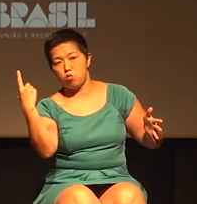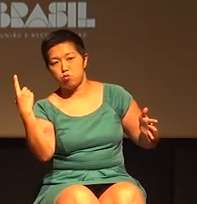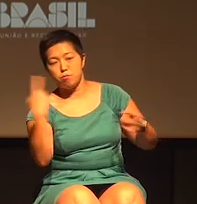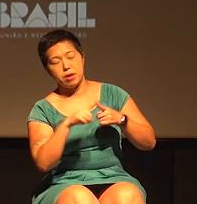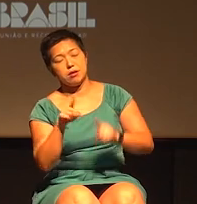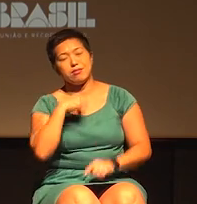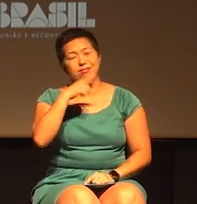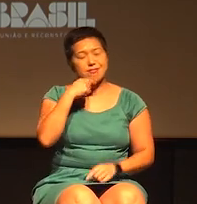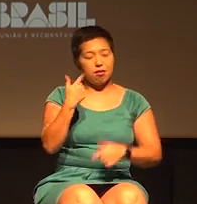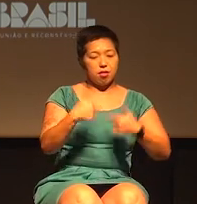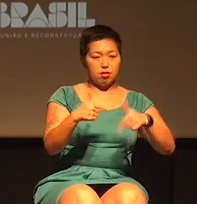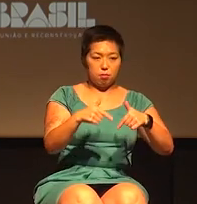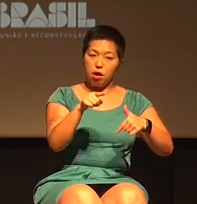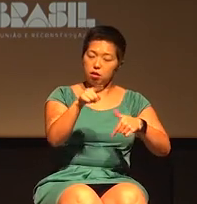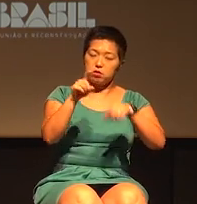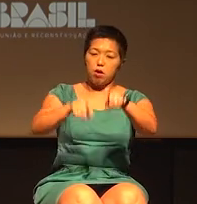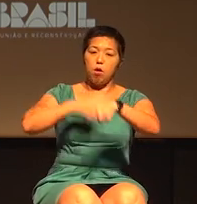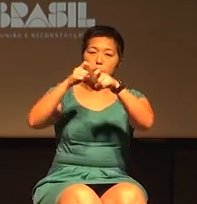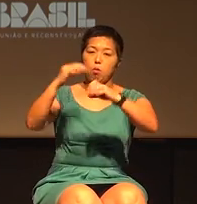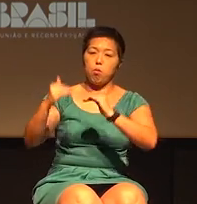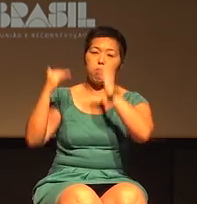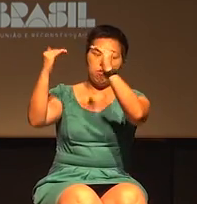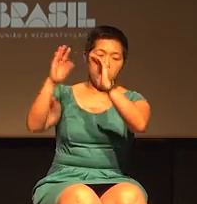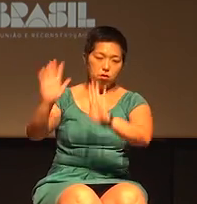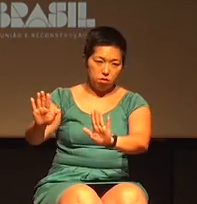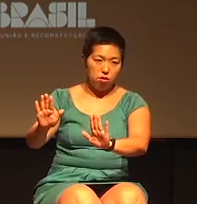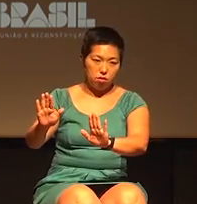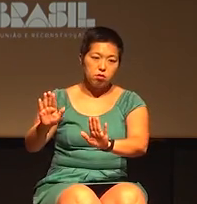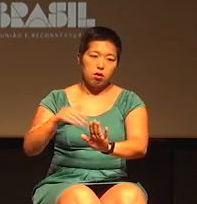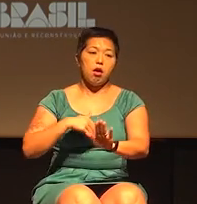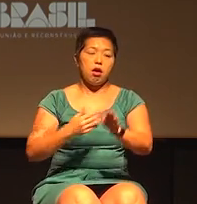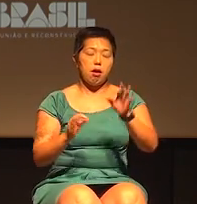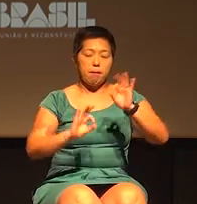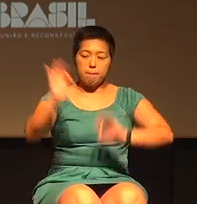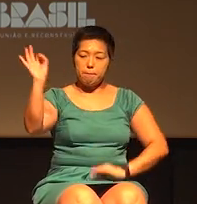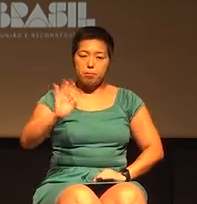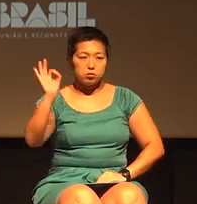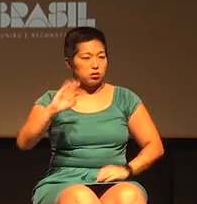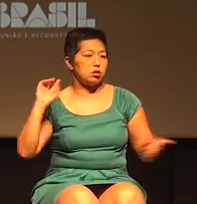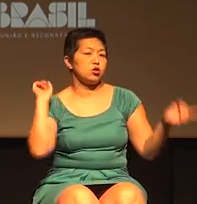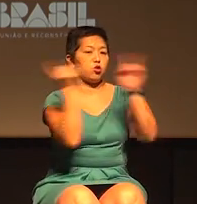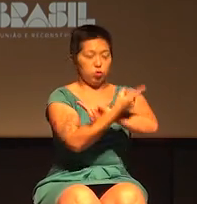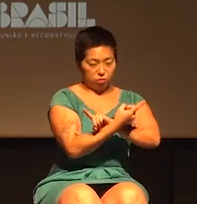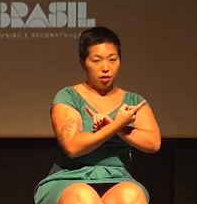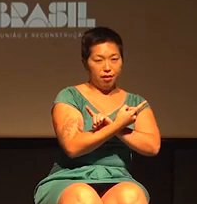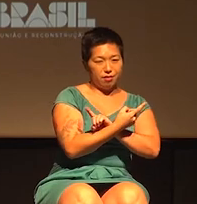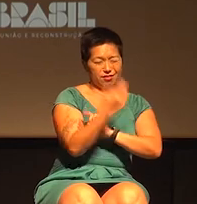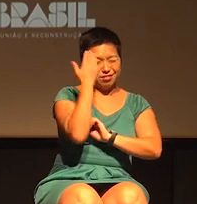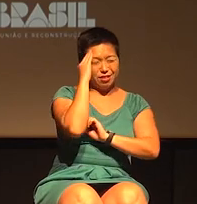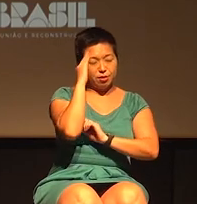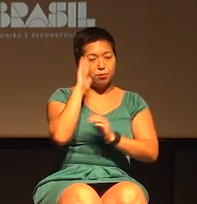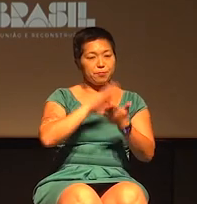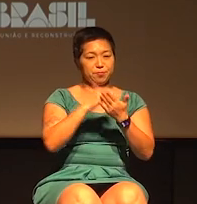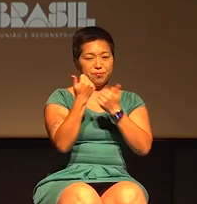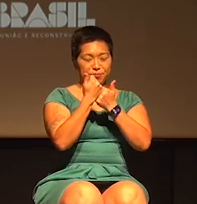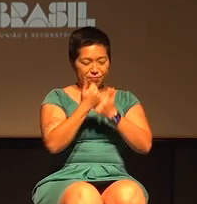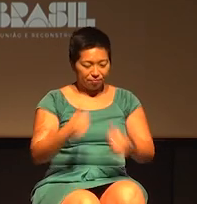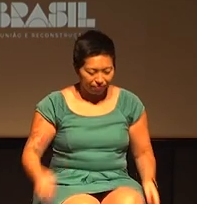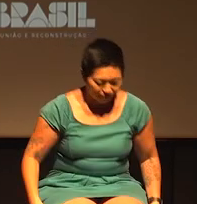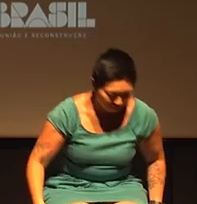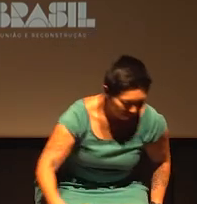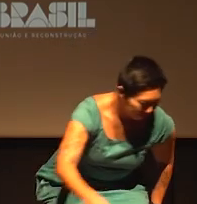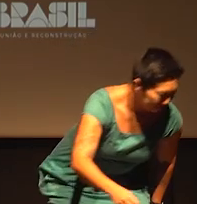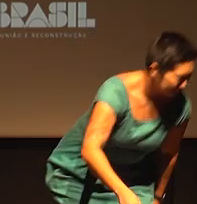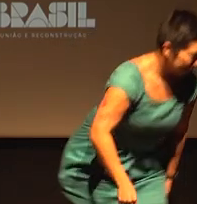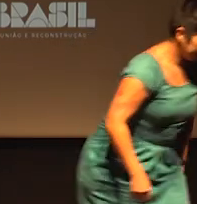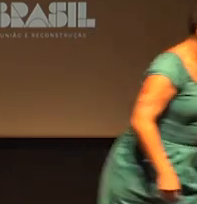trabalhando tipo o Agro o Agro negócio então é é uma proporção completamente inversa né Eh então o a MS tem essa